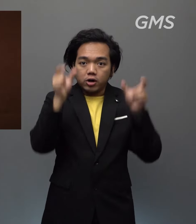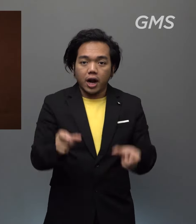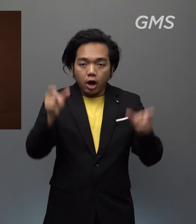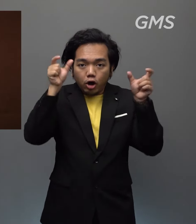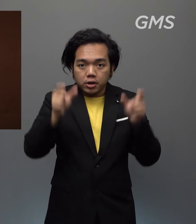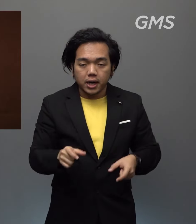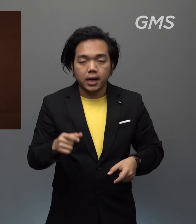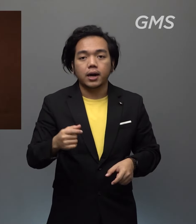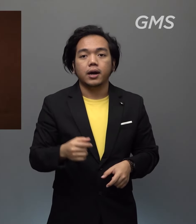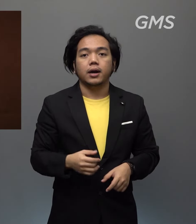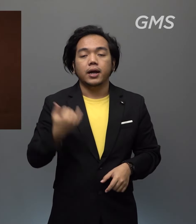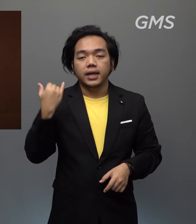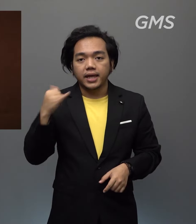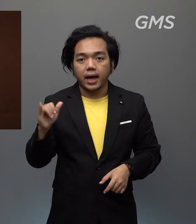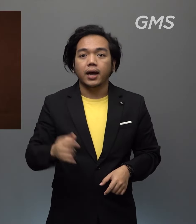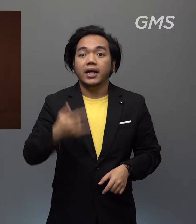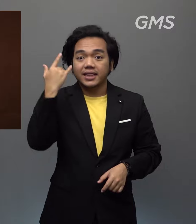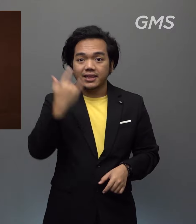bagi hidupmu.